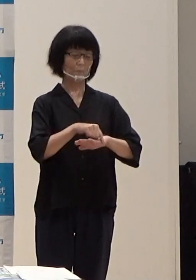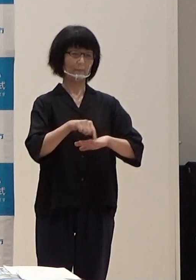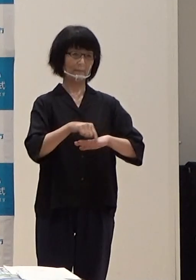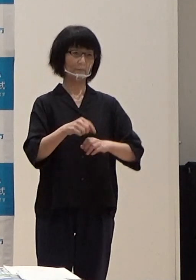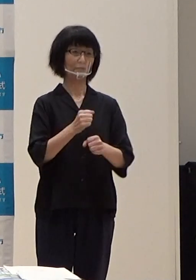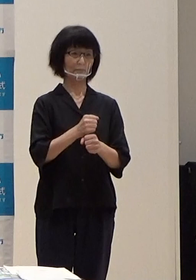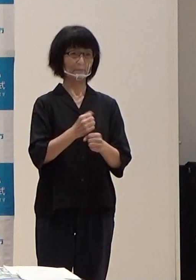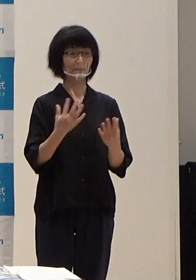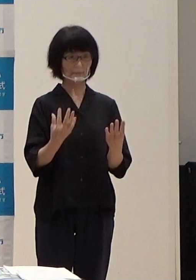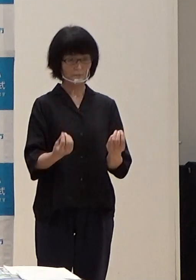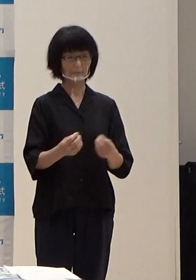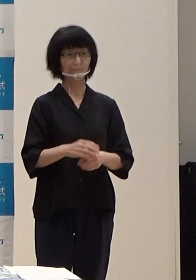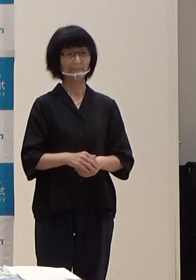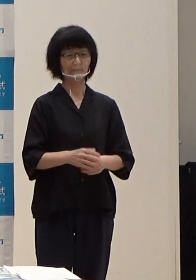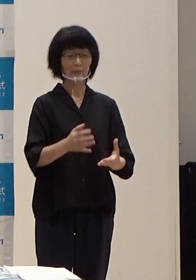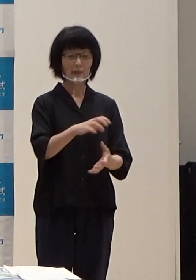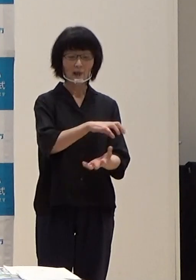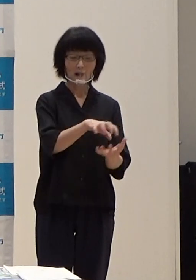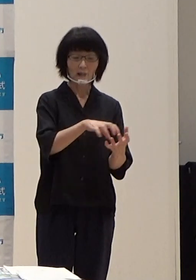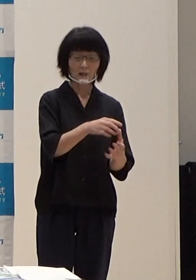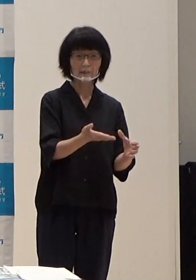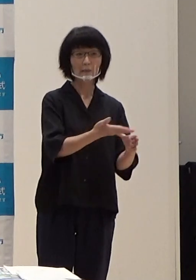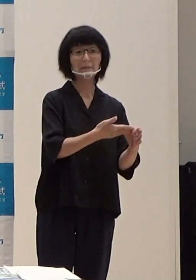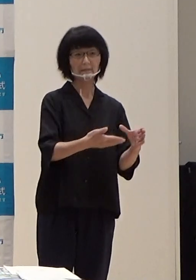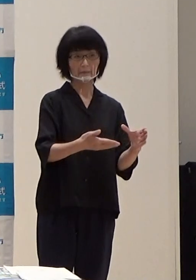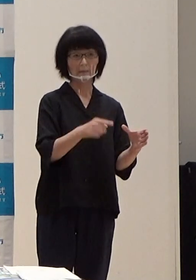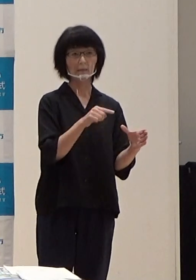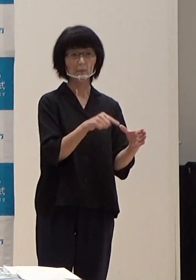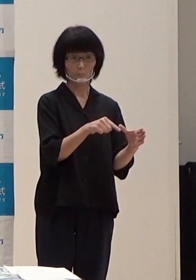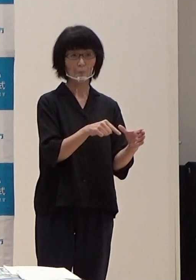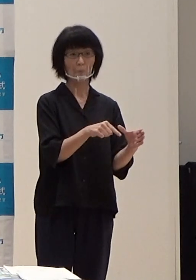ますが、荒池につきましてはですね、